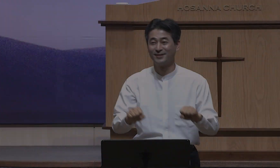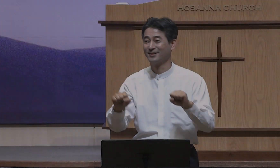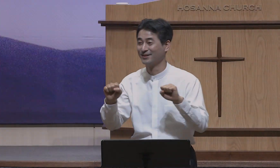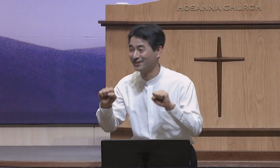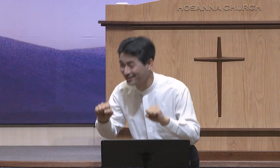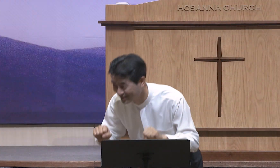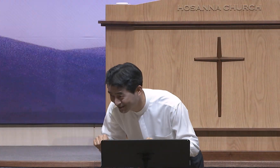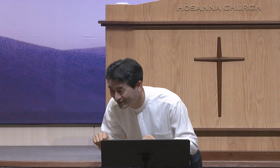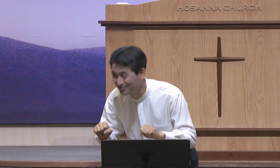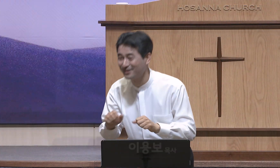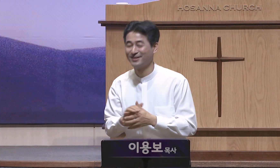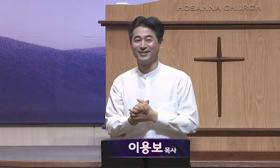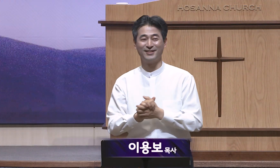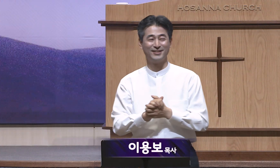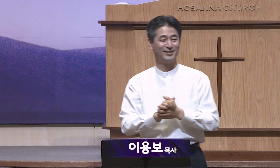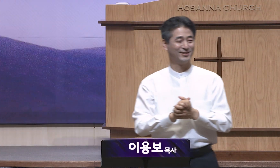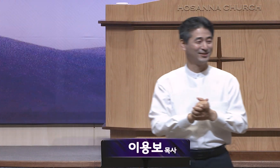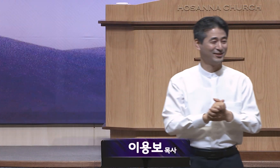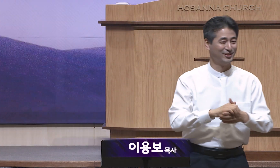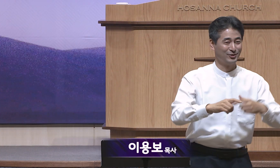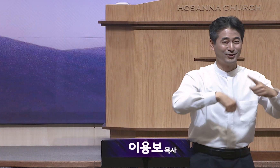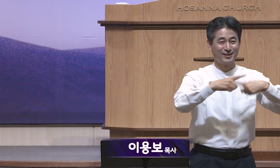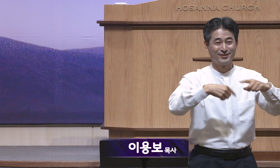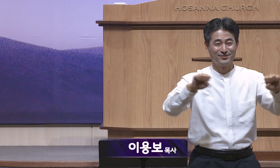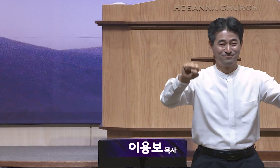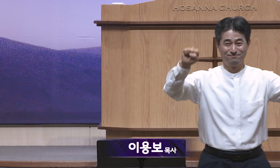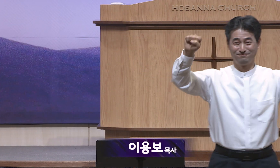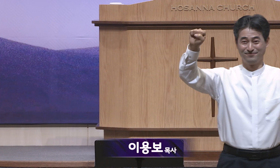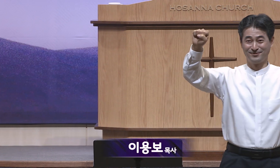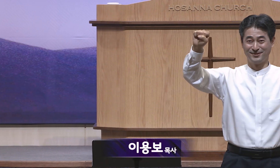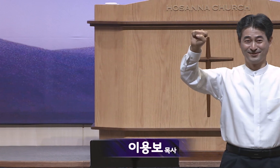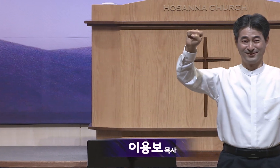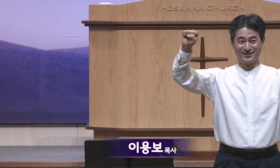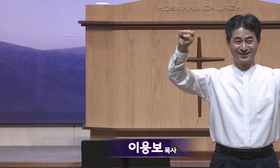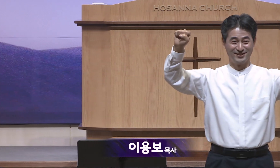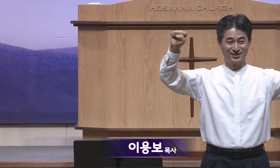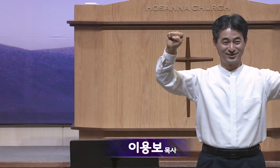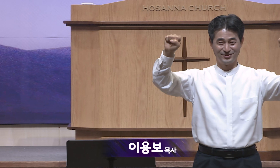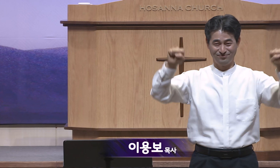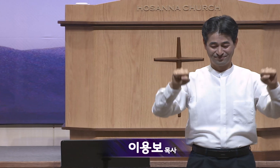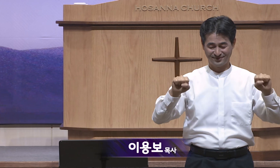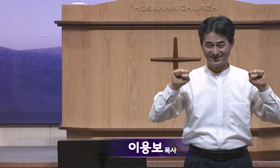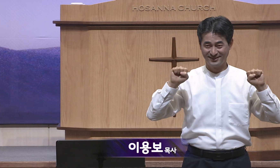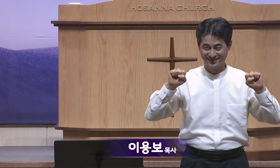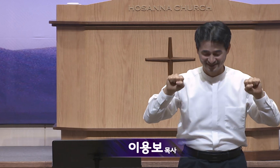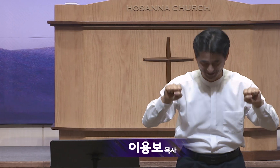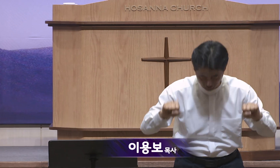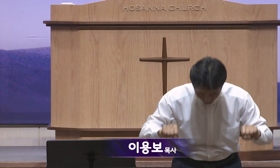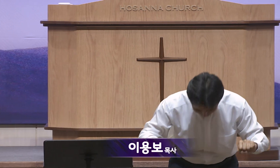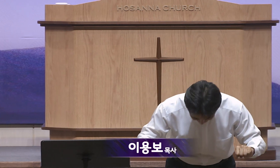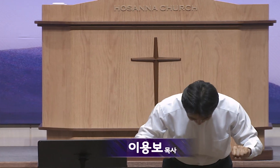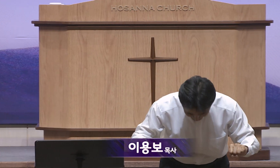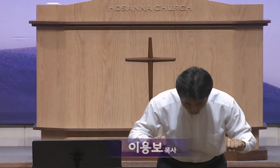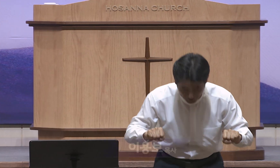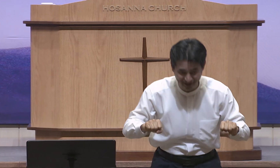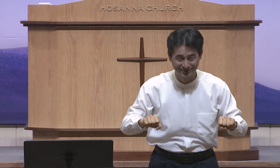안녕하십니까? 안녕하세요. 네, 수어로 인사하는 법 먼저 배워보겠습니다.